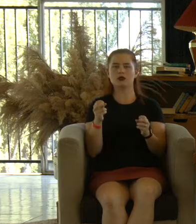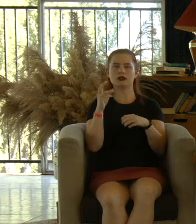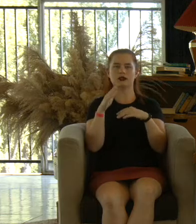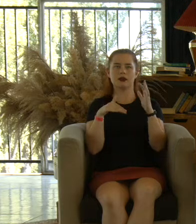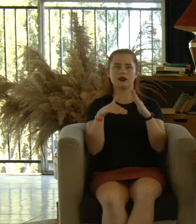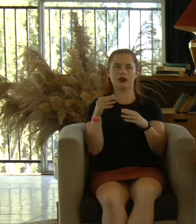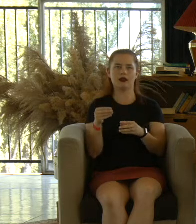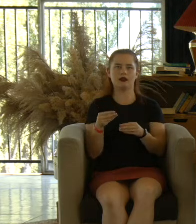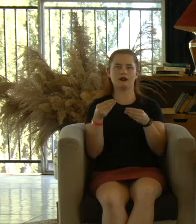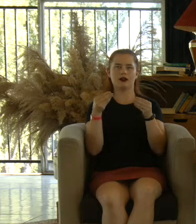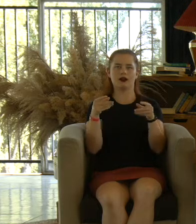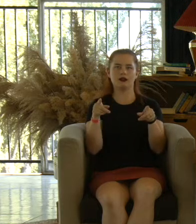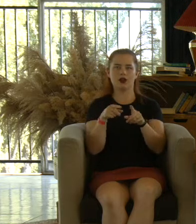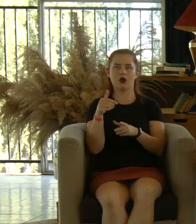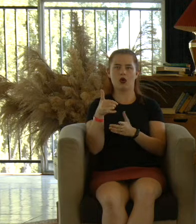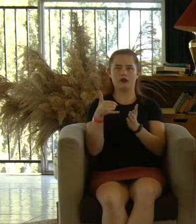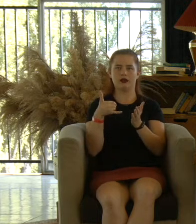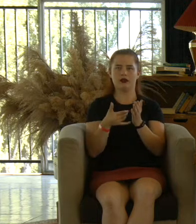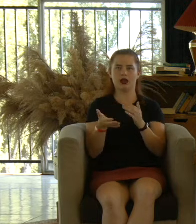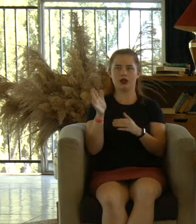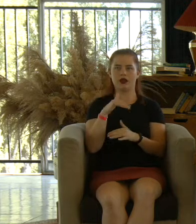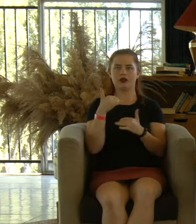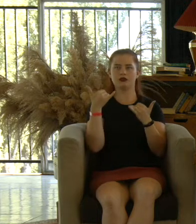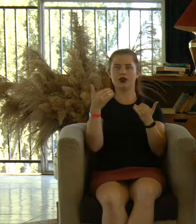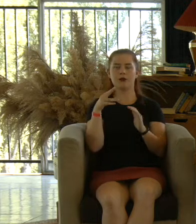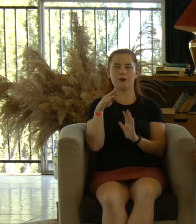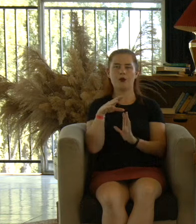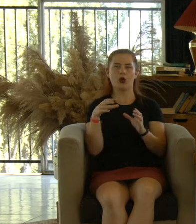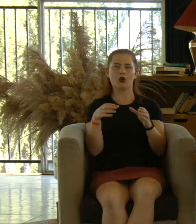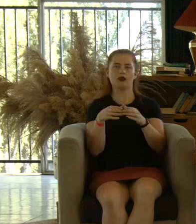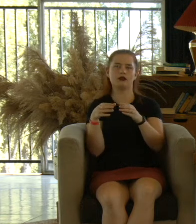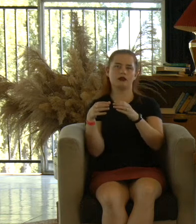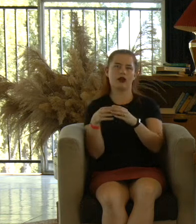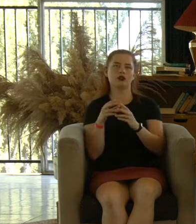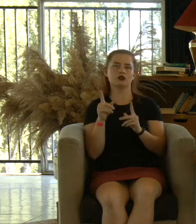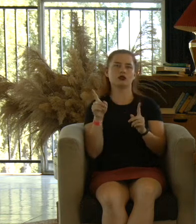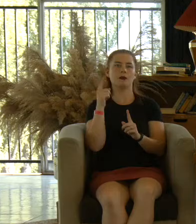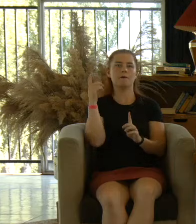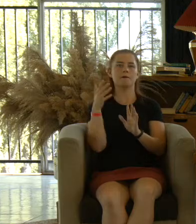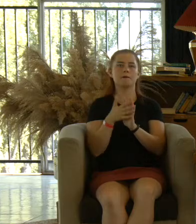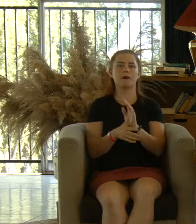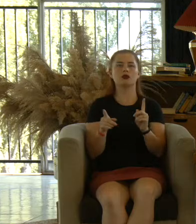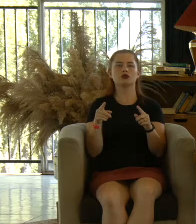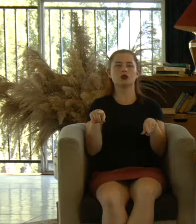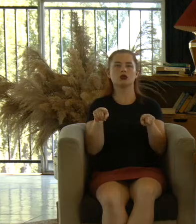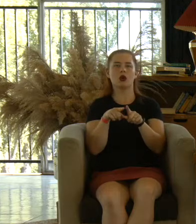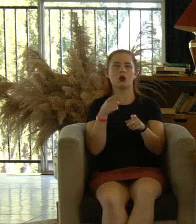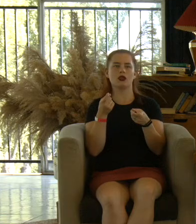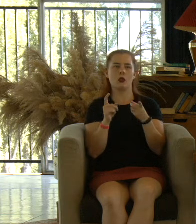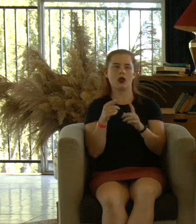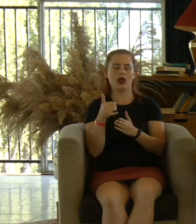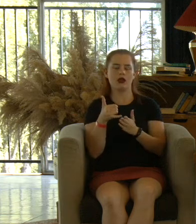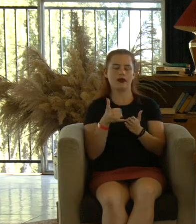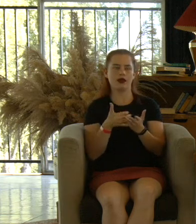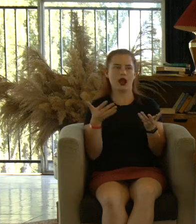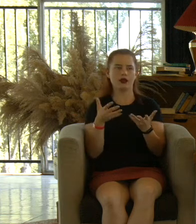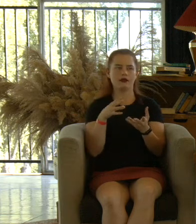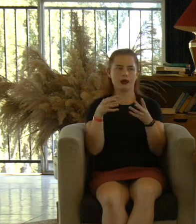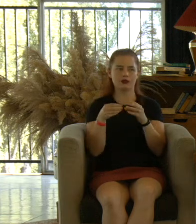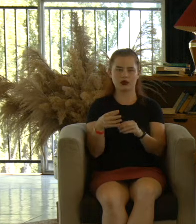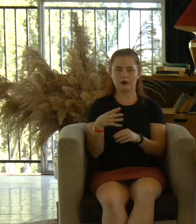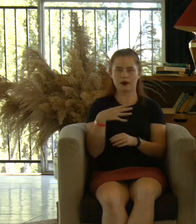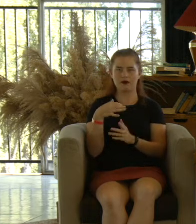вино. Давайте сейчас просто про там, классификацию, чтобы понимать, что такое натуральные вина, какие вообще бывают вина и так далее.